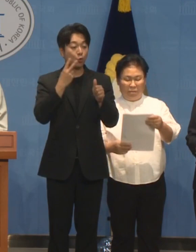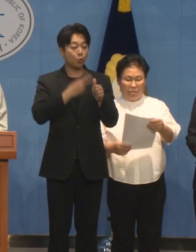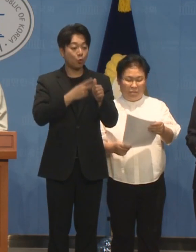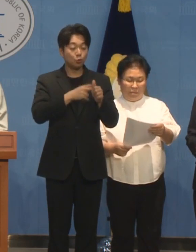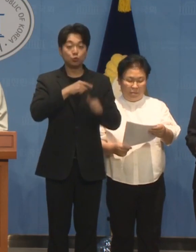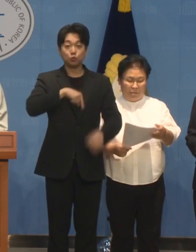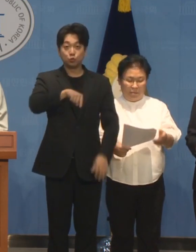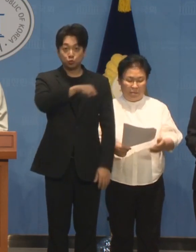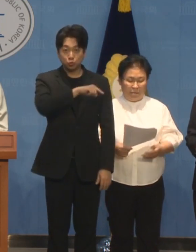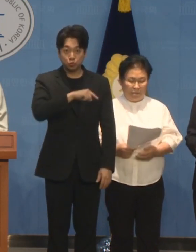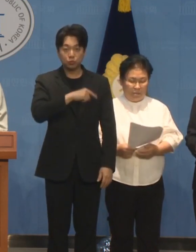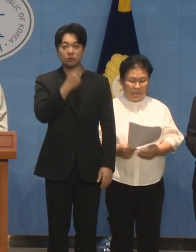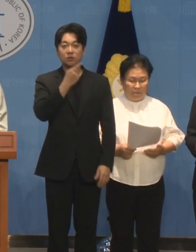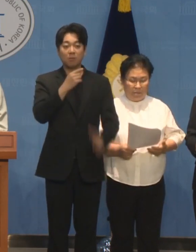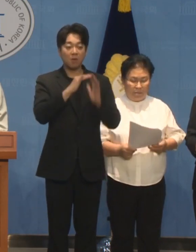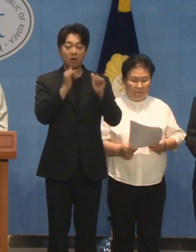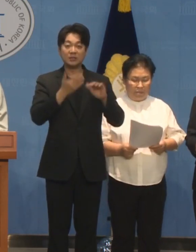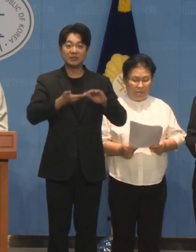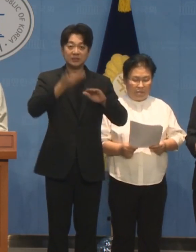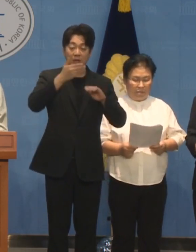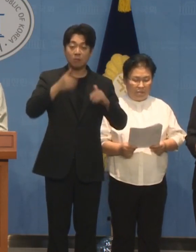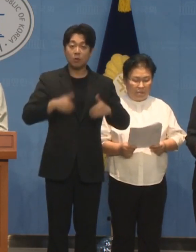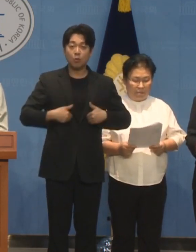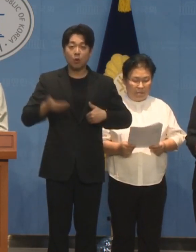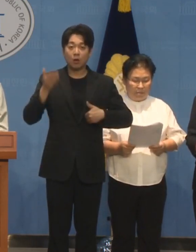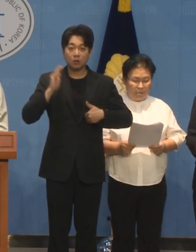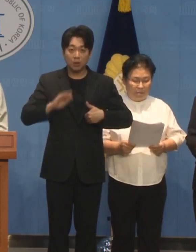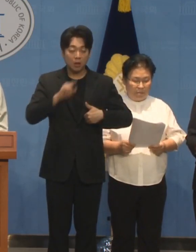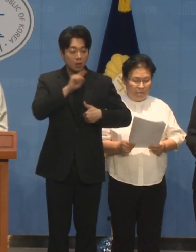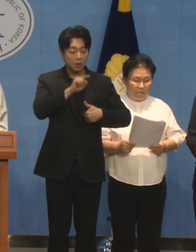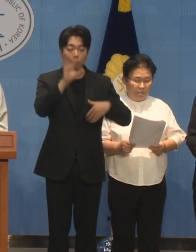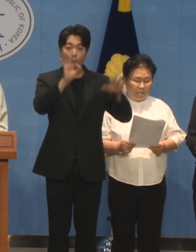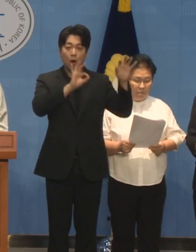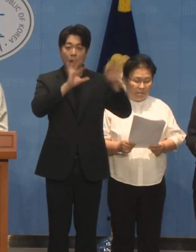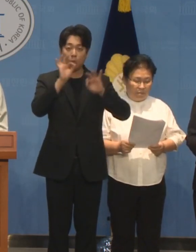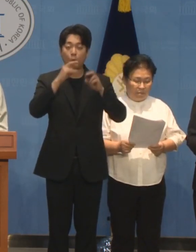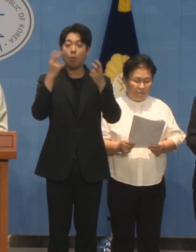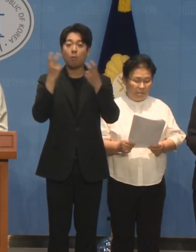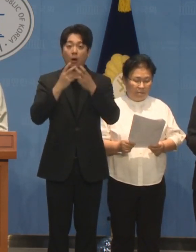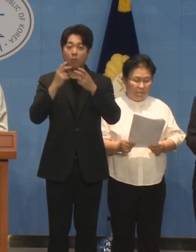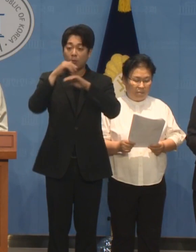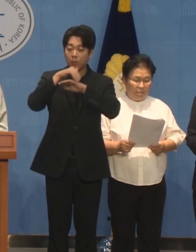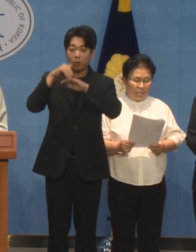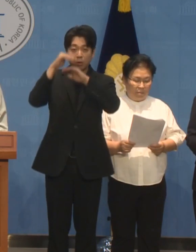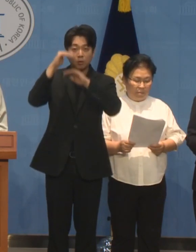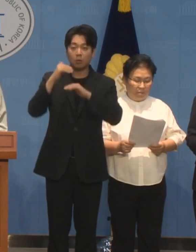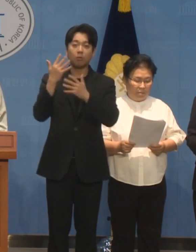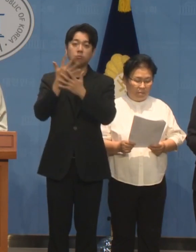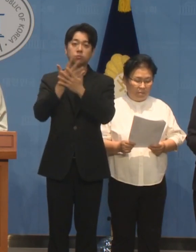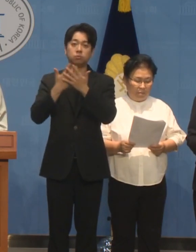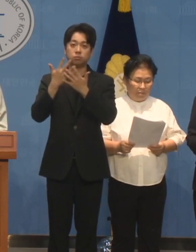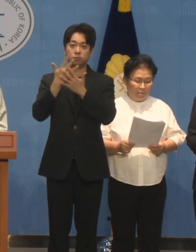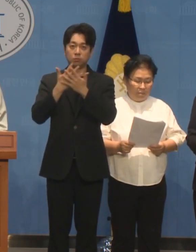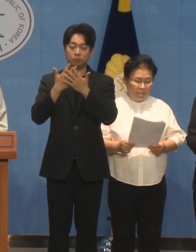확인됐지만 이 많은 돈과 교수 인력을 어떻게 확보할 수 있는지에 대한 대책은 없었습니다.